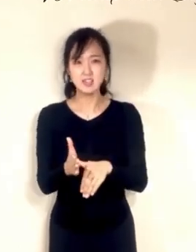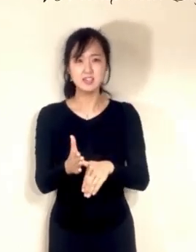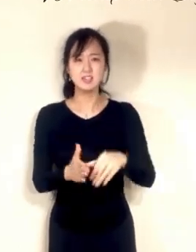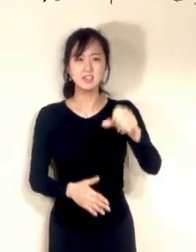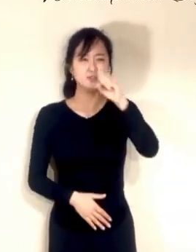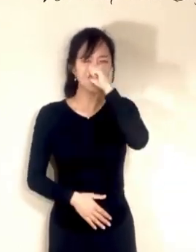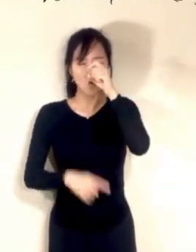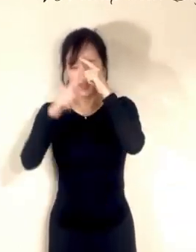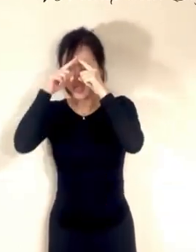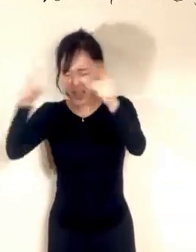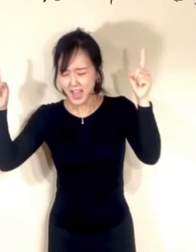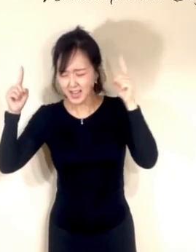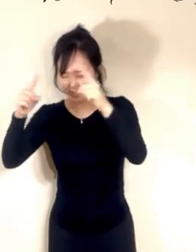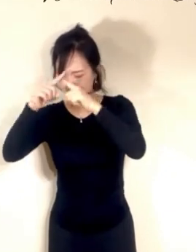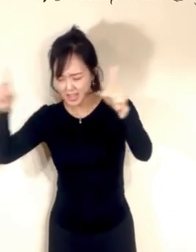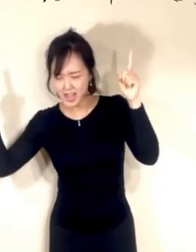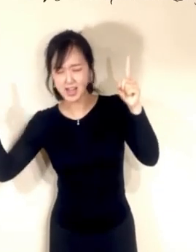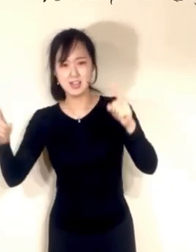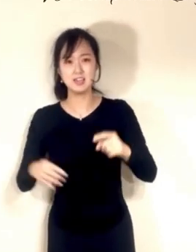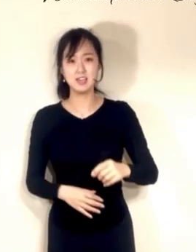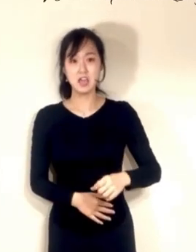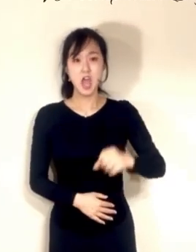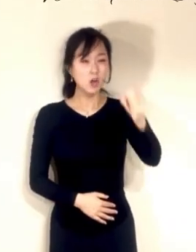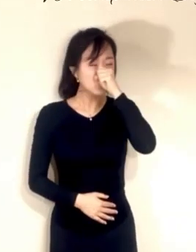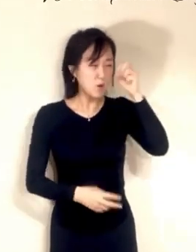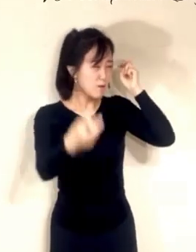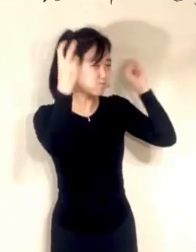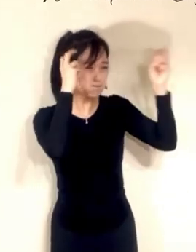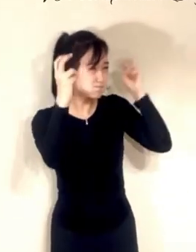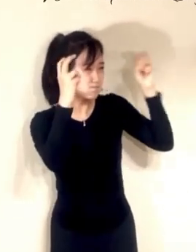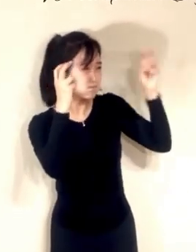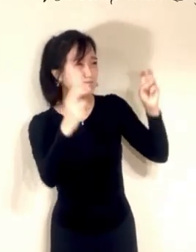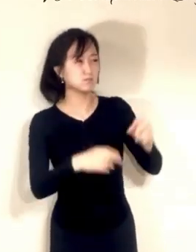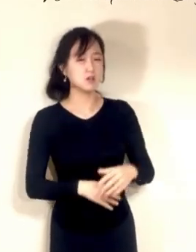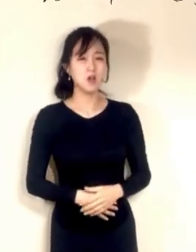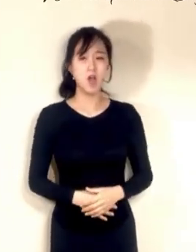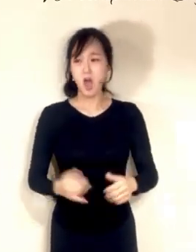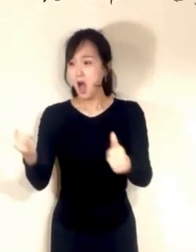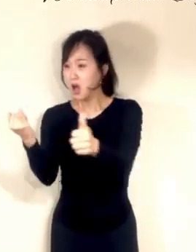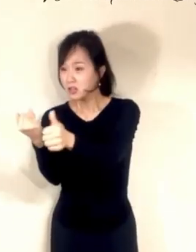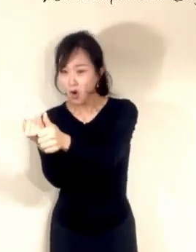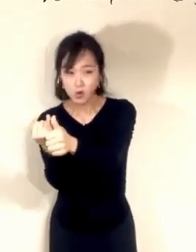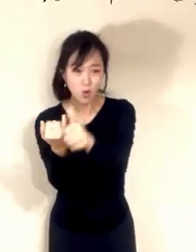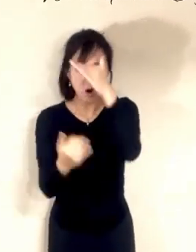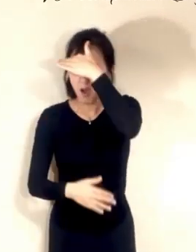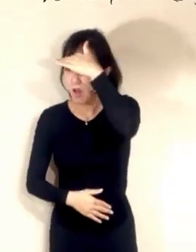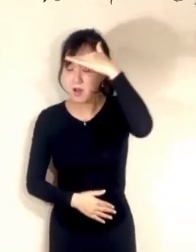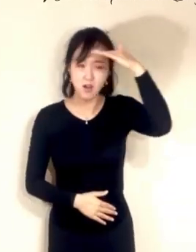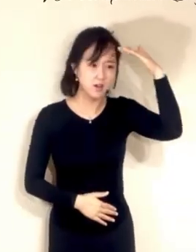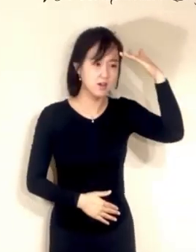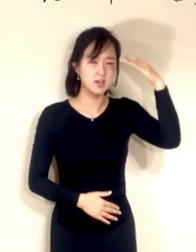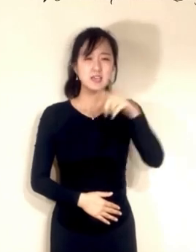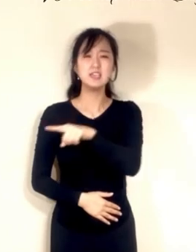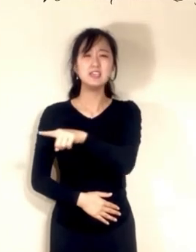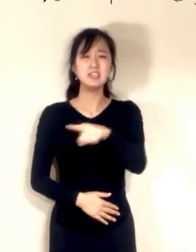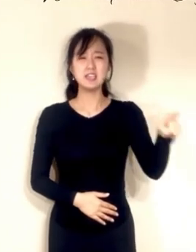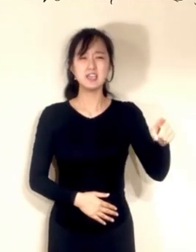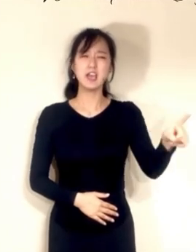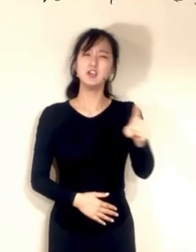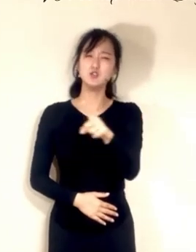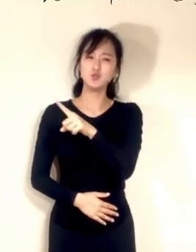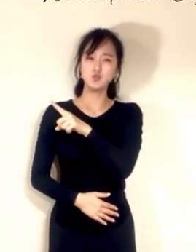제일 중요한 목표라고 여겼고, 그때는 좋은 직장 잡고 좋은 결혼을 해야